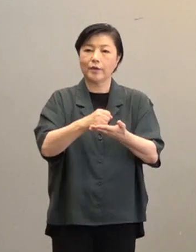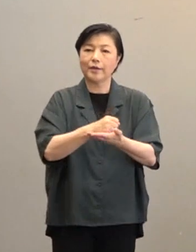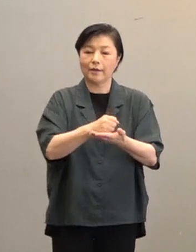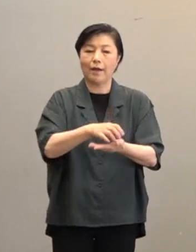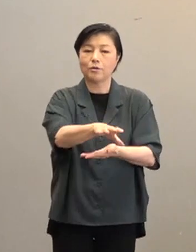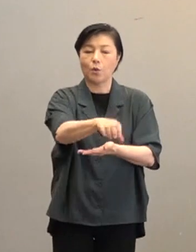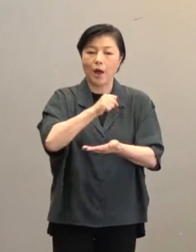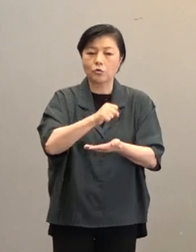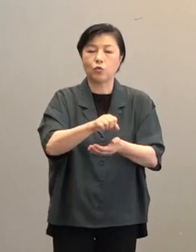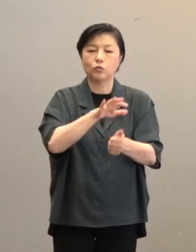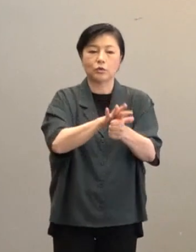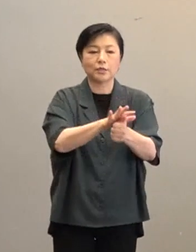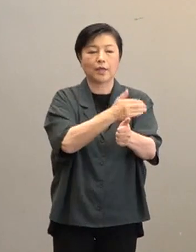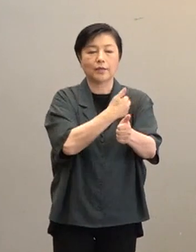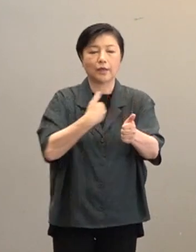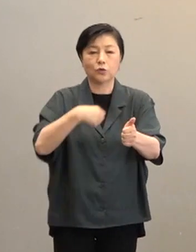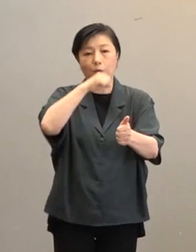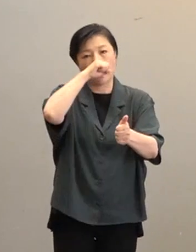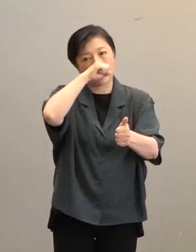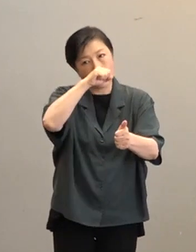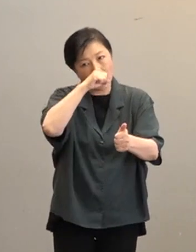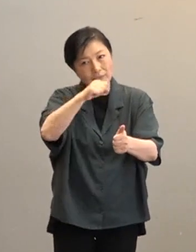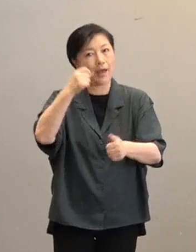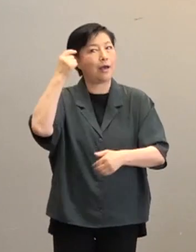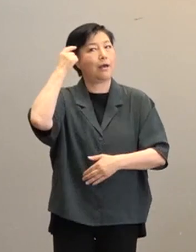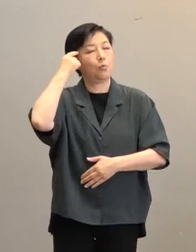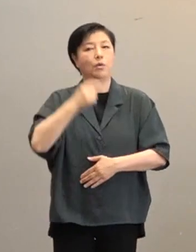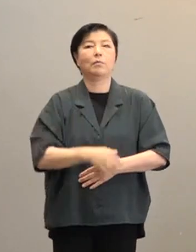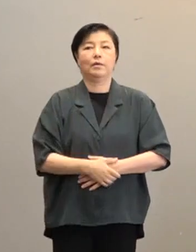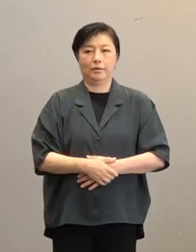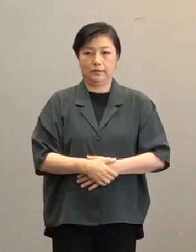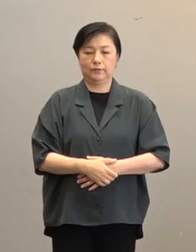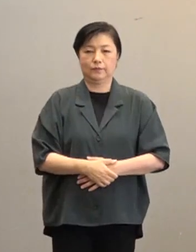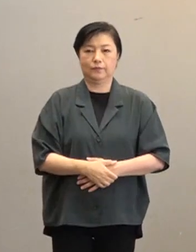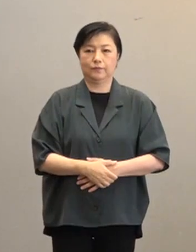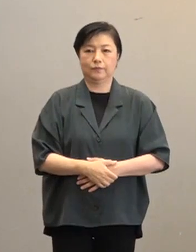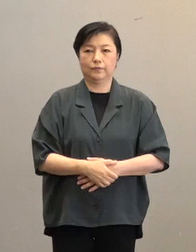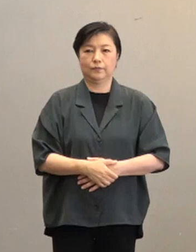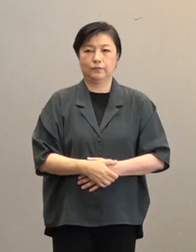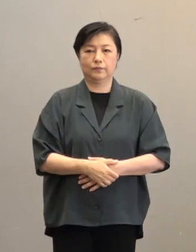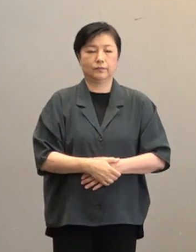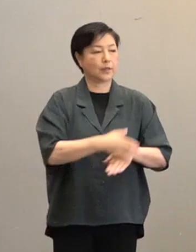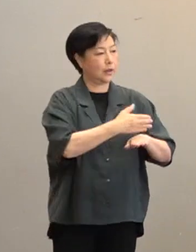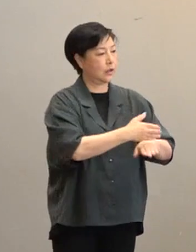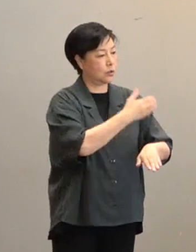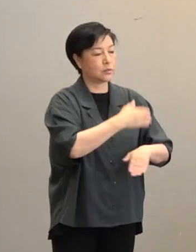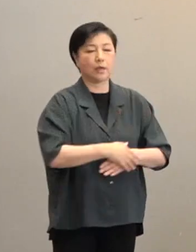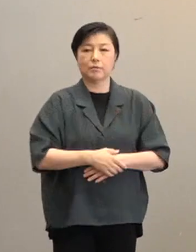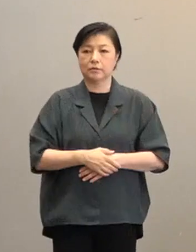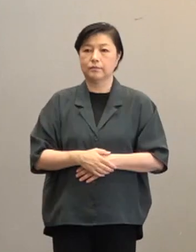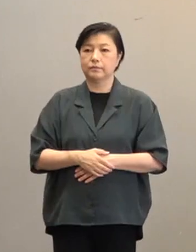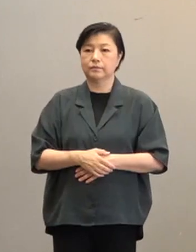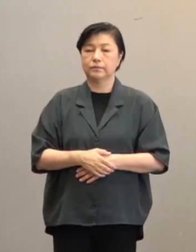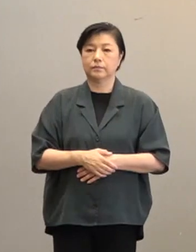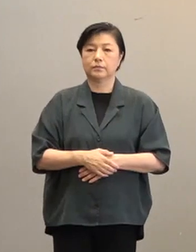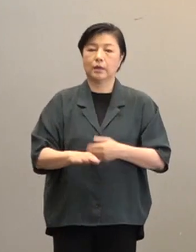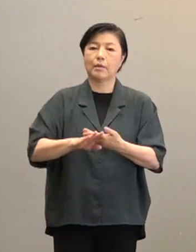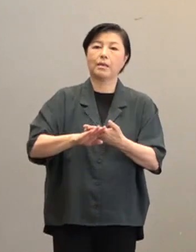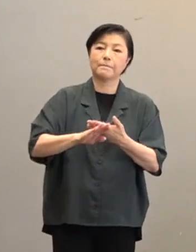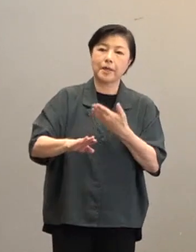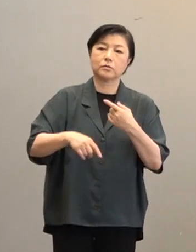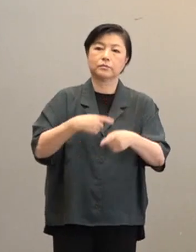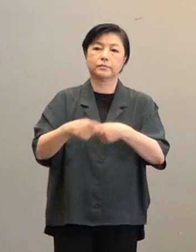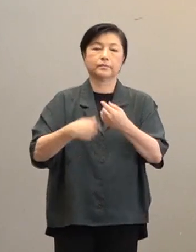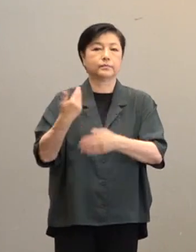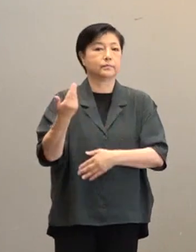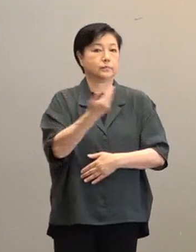というのはですね、それは大変いいこと、良かったのではないかなというふうに思っています。 あります。また別件なんですけれども